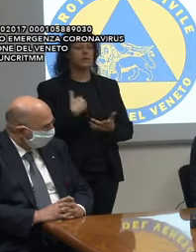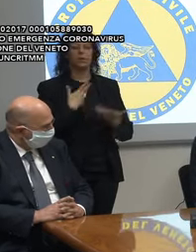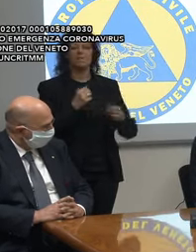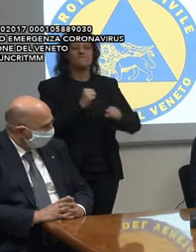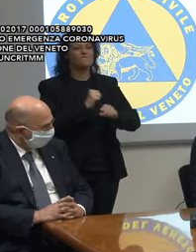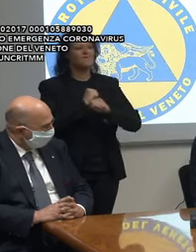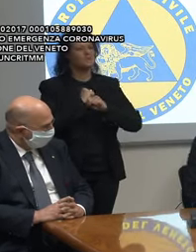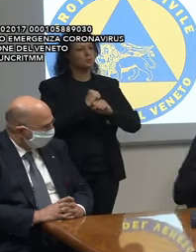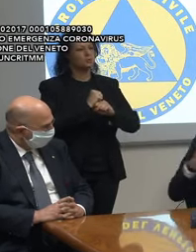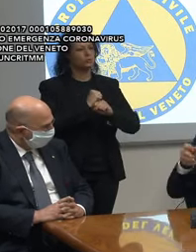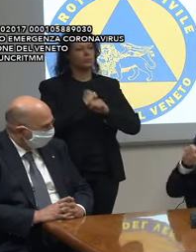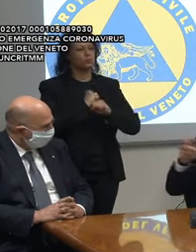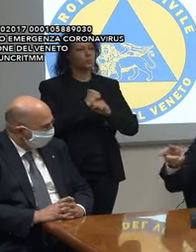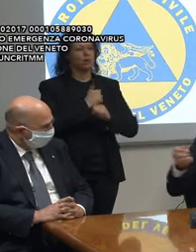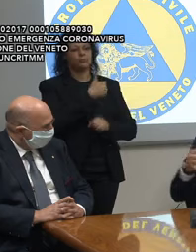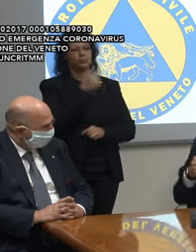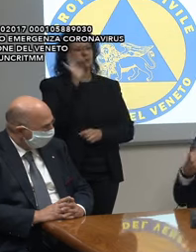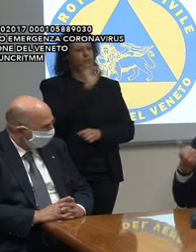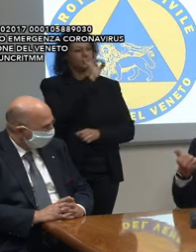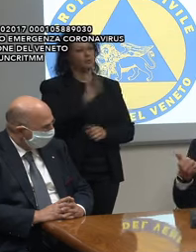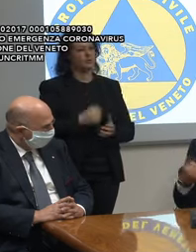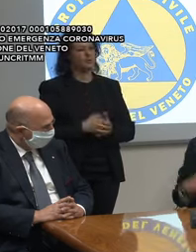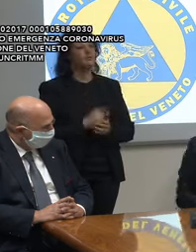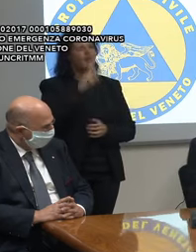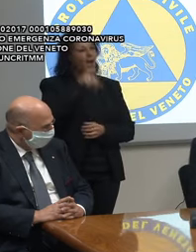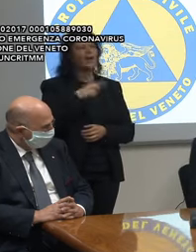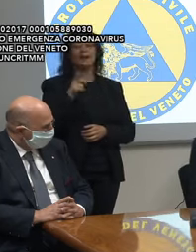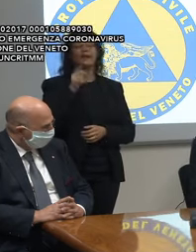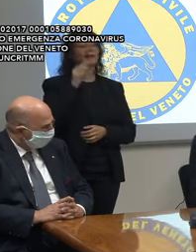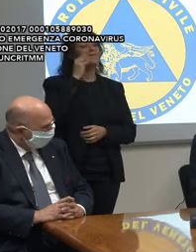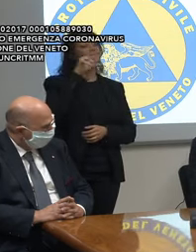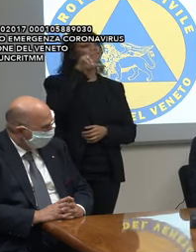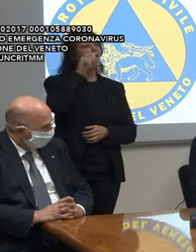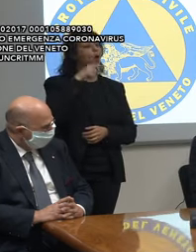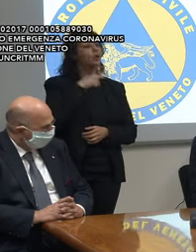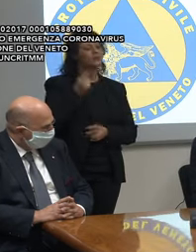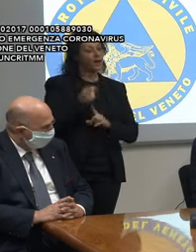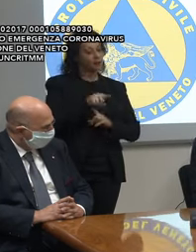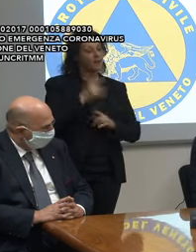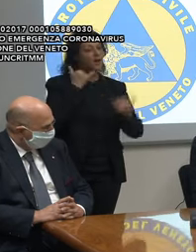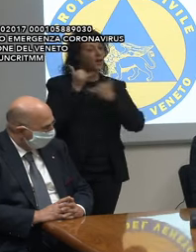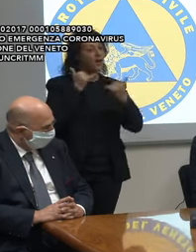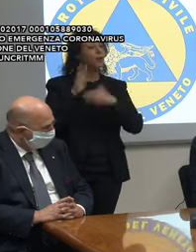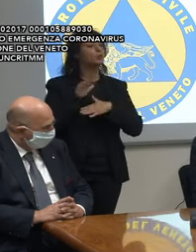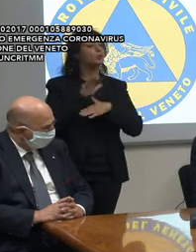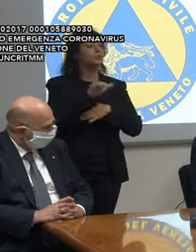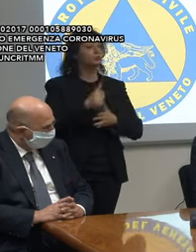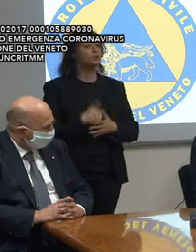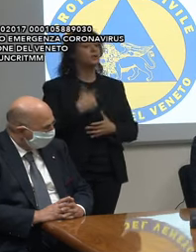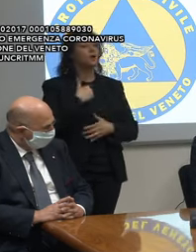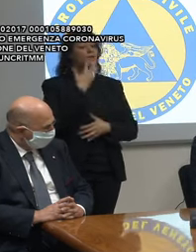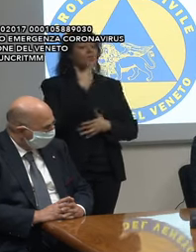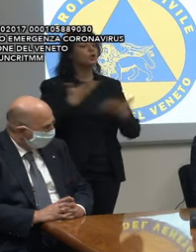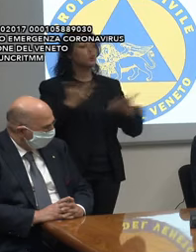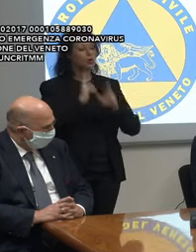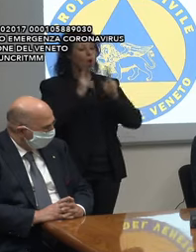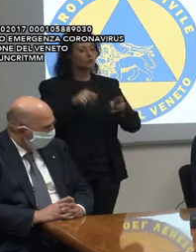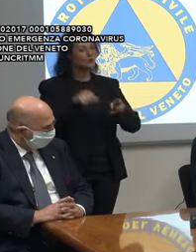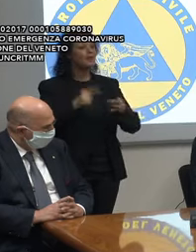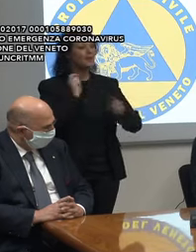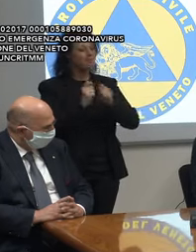e sono sicuro. Io ho detto Luciano, da dopo domani ti chiamo ogni giorno, stalking, per cui voglio che sia fatto l'ospedale di Padova,